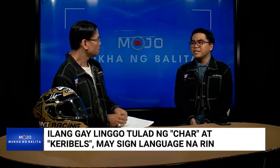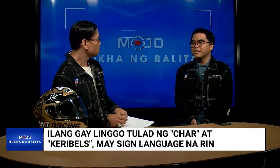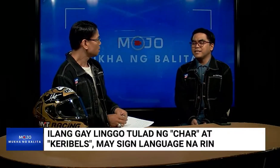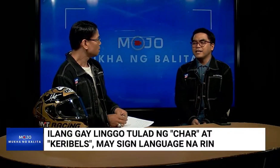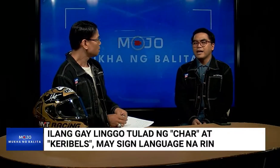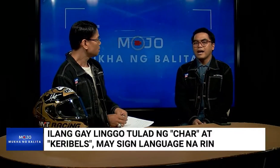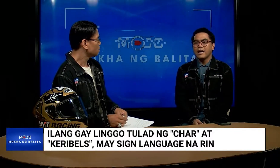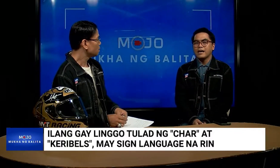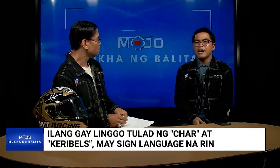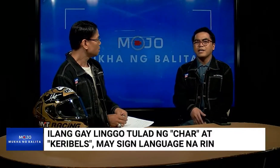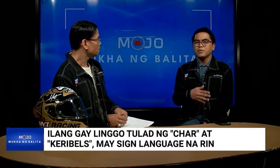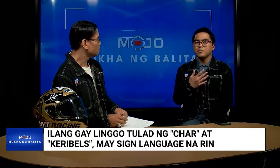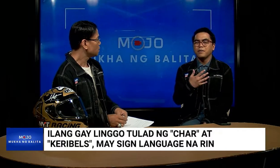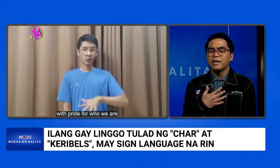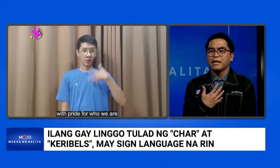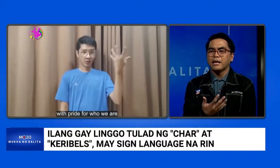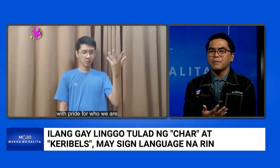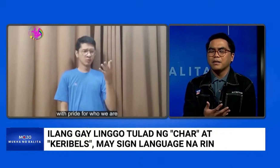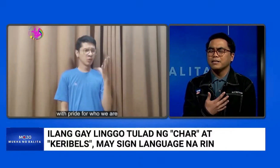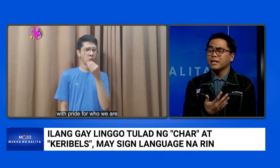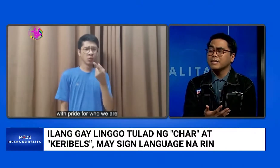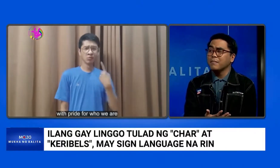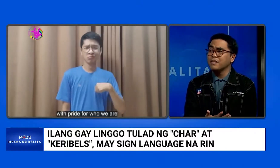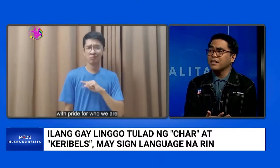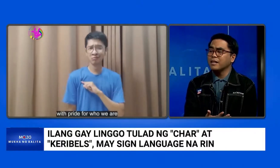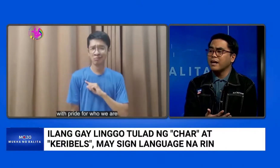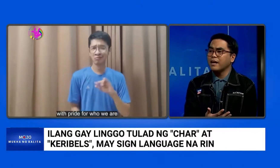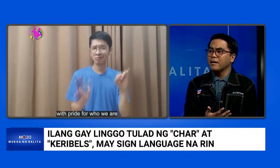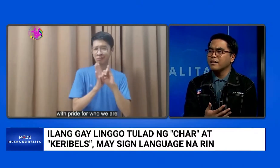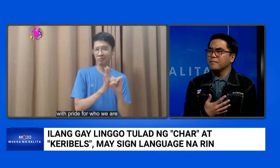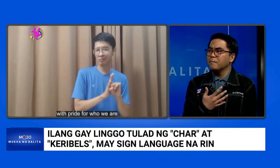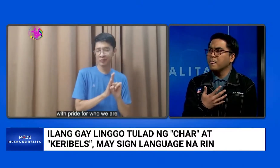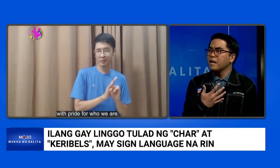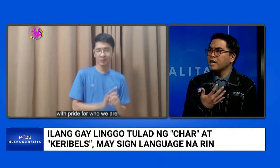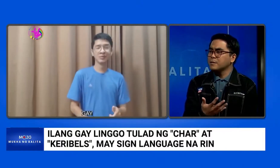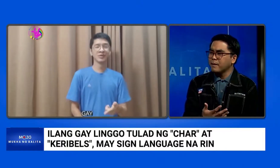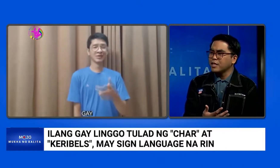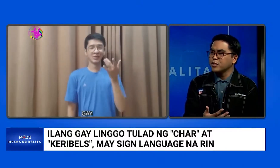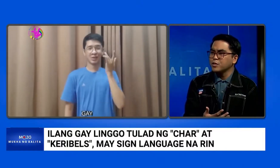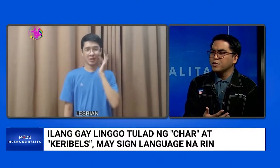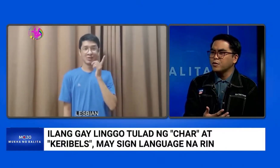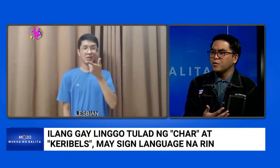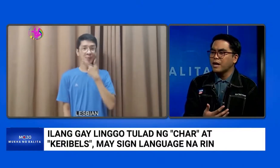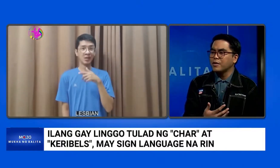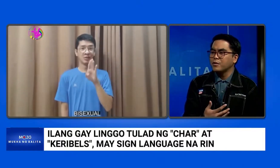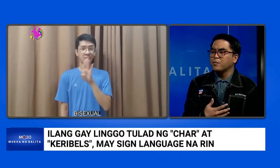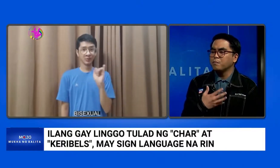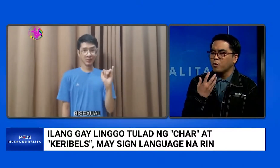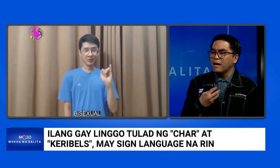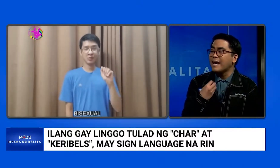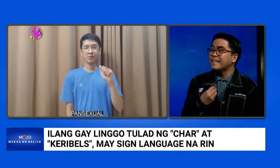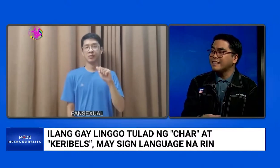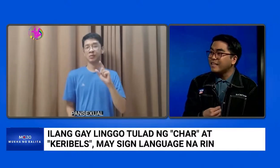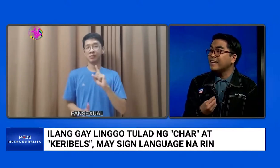Disney, gaya nung mga nararamdaman, sabi niya, expression yun nung kumbaga, identity nila